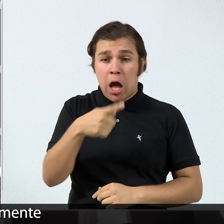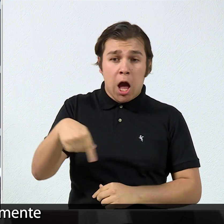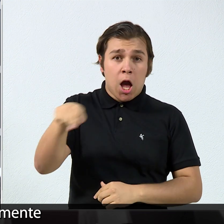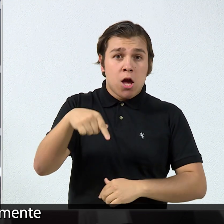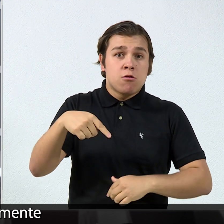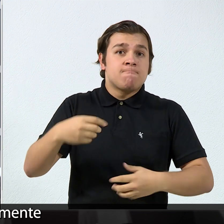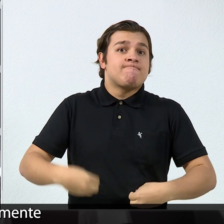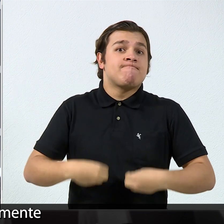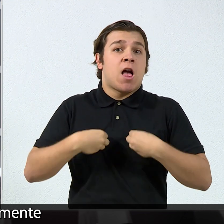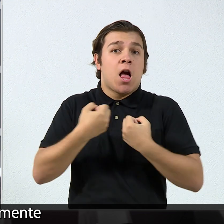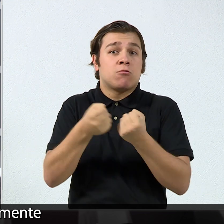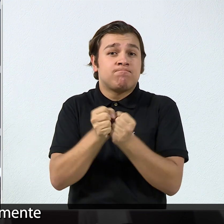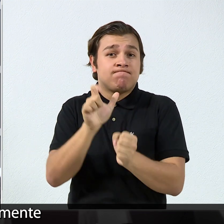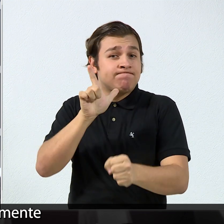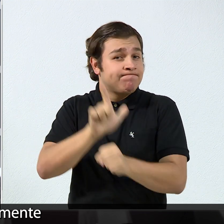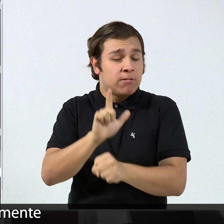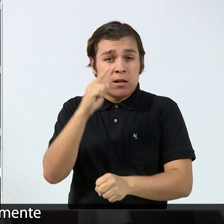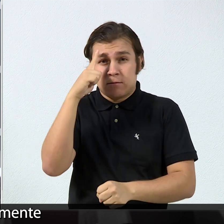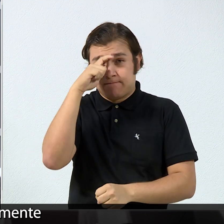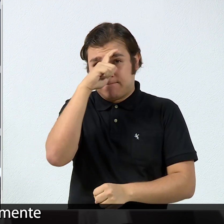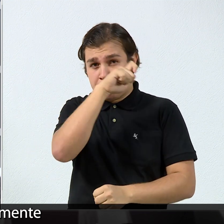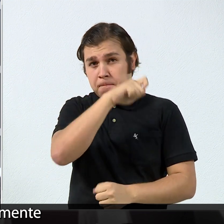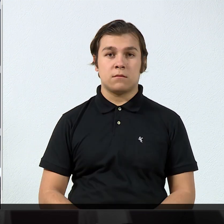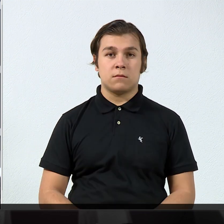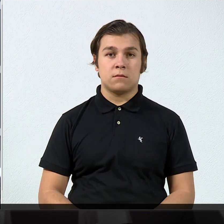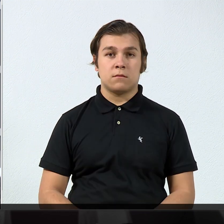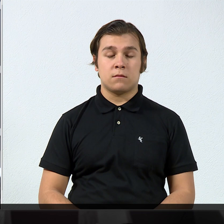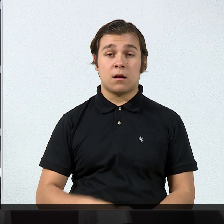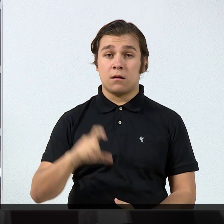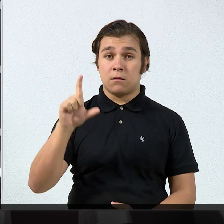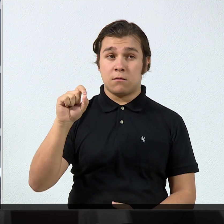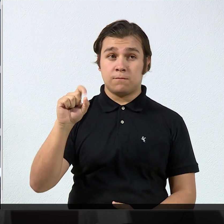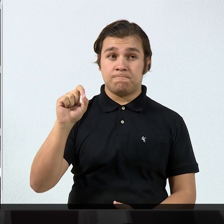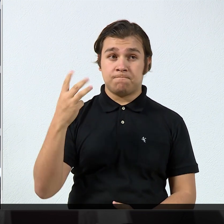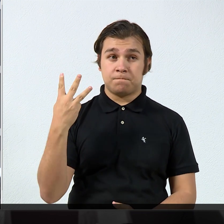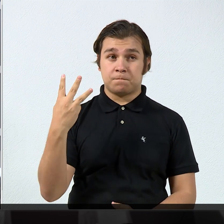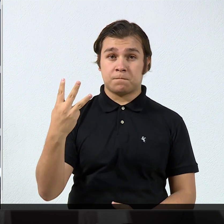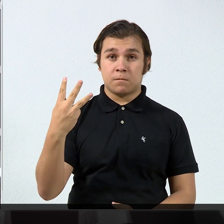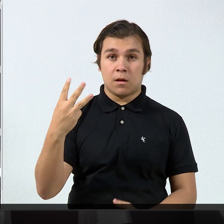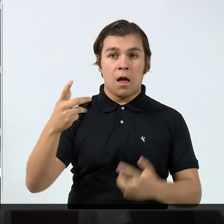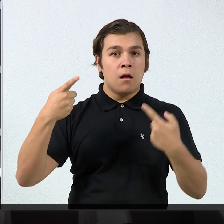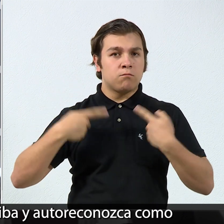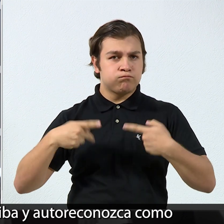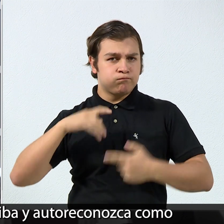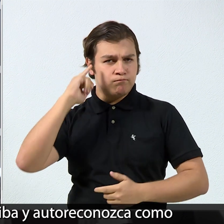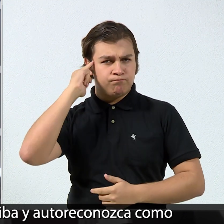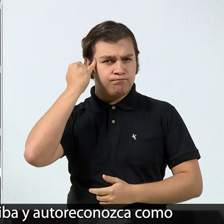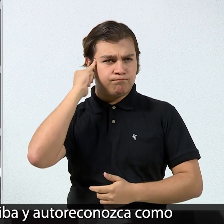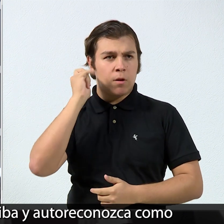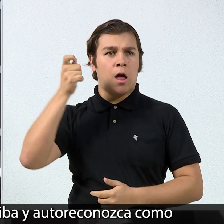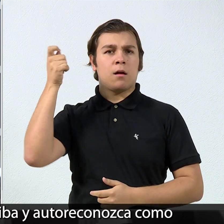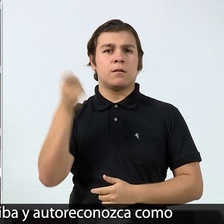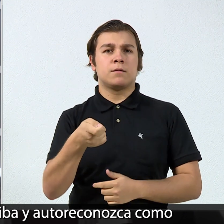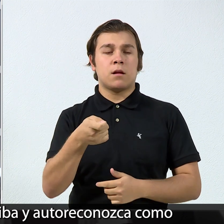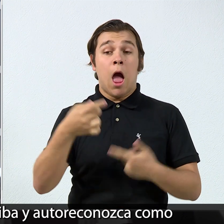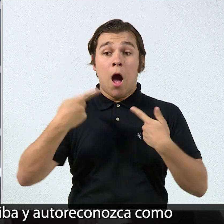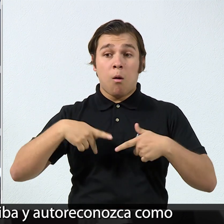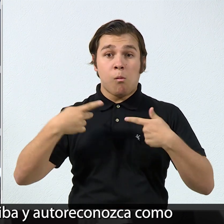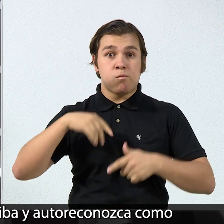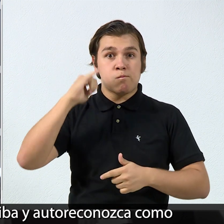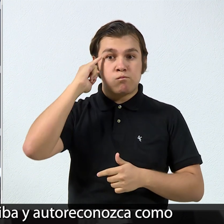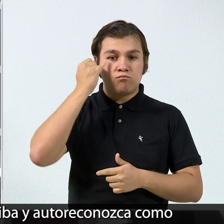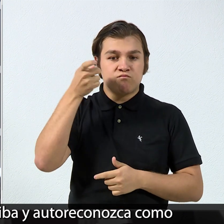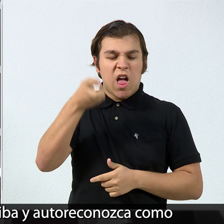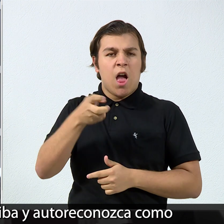la vida social de manera permanente. 23º. Persona indígena. Persona que se autoadscriba